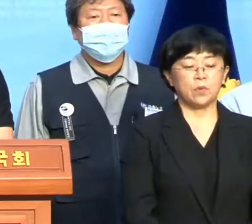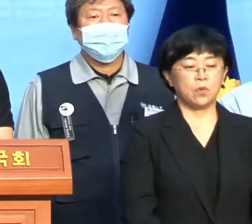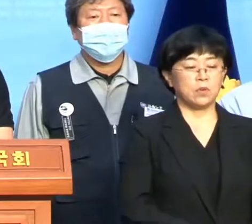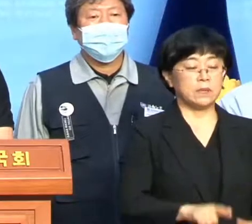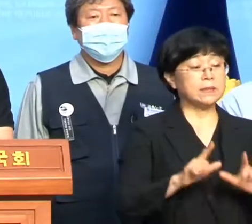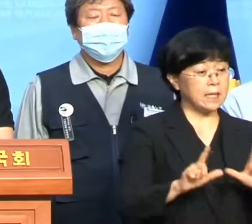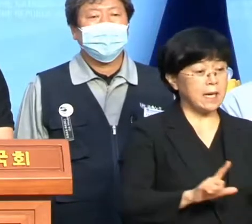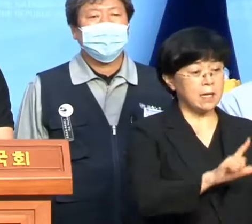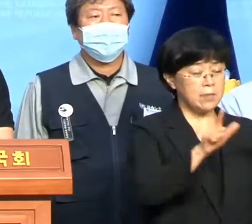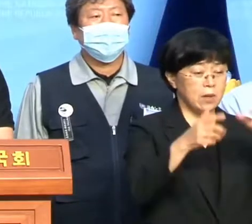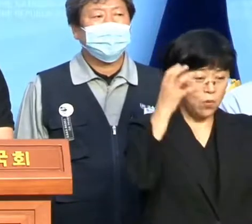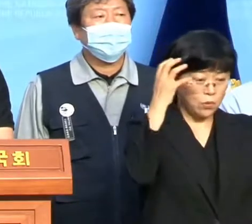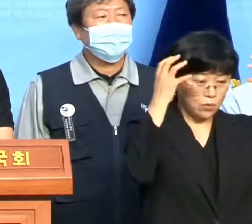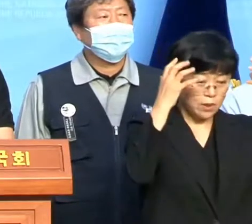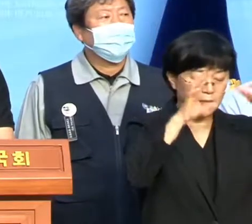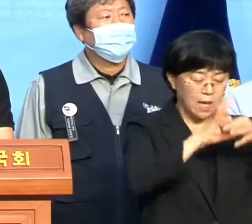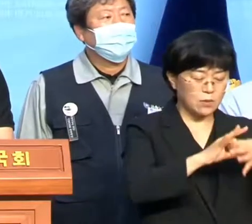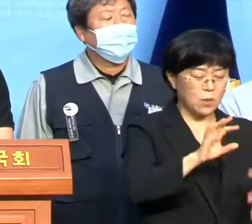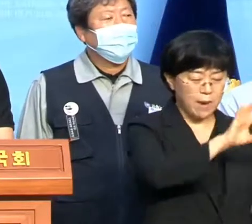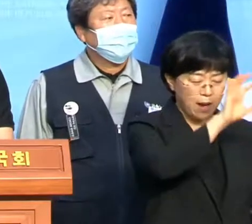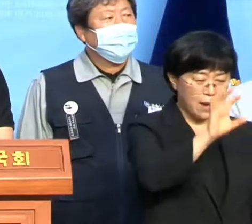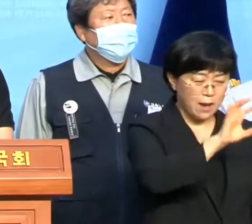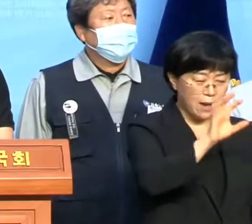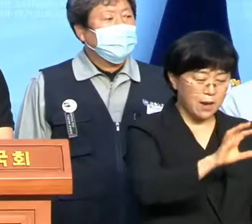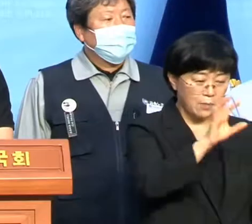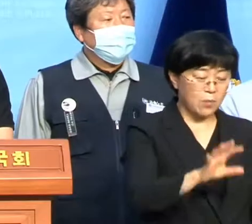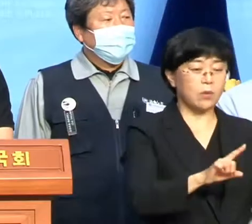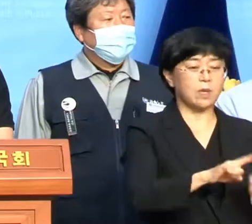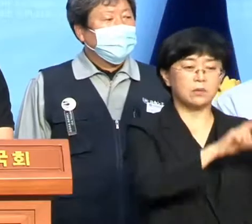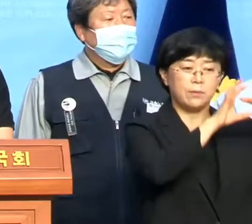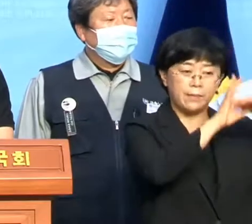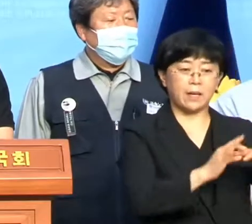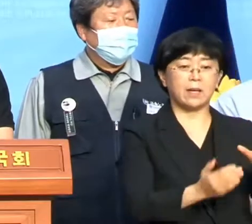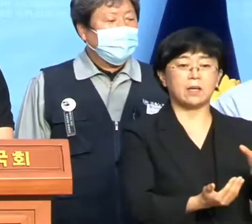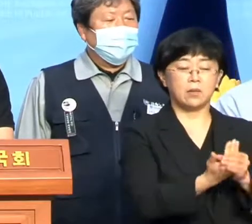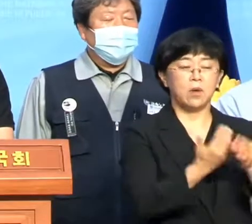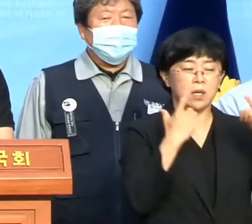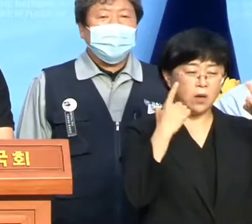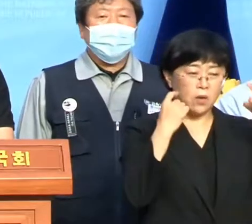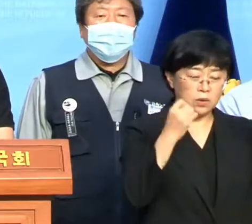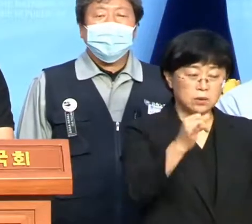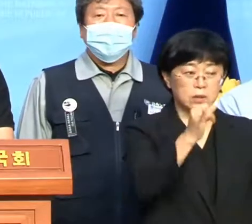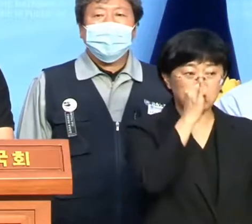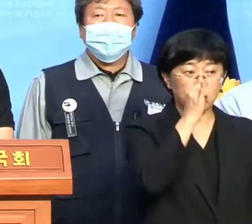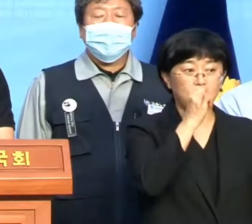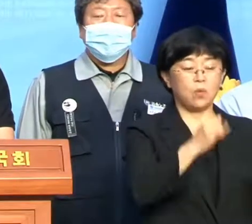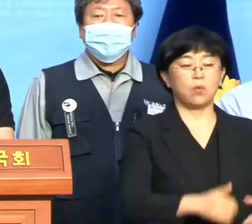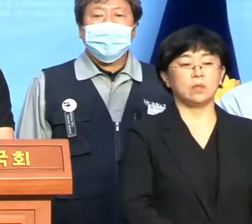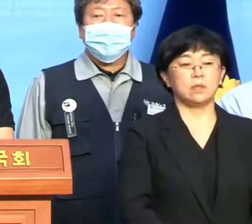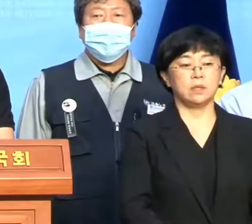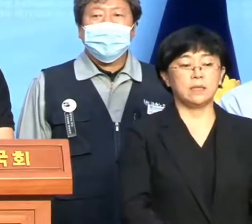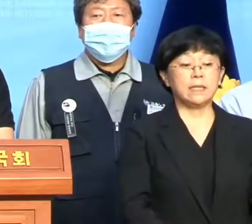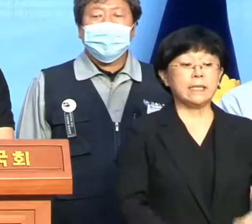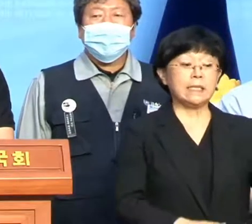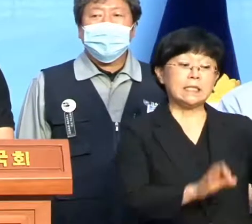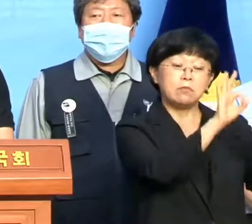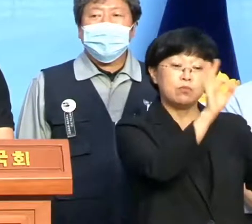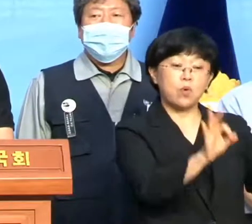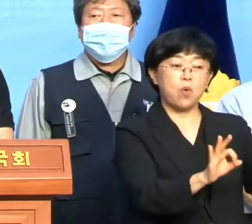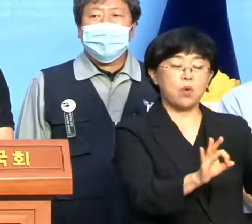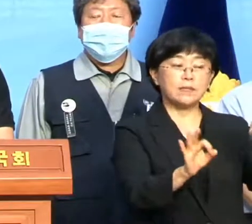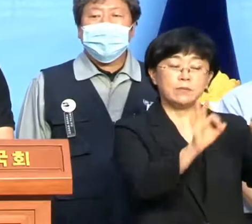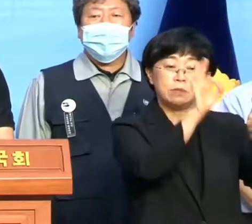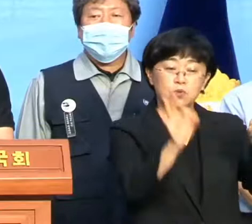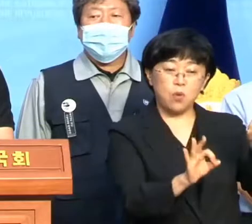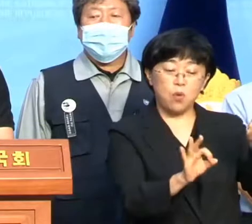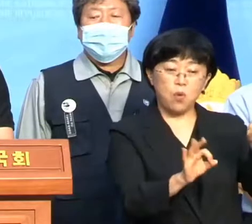고통이 다람쥐 쳇바퀴처럼 계속됐고 밥먹듯이 벌어졌던 20% 30%